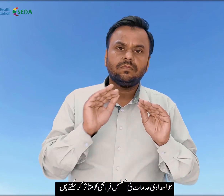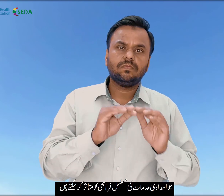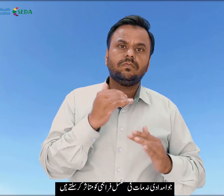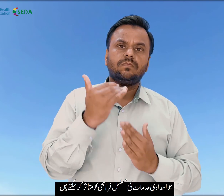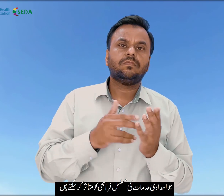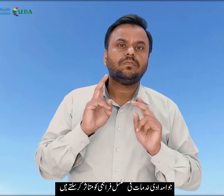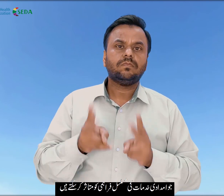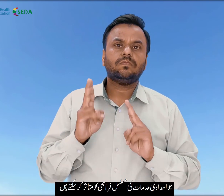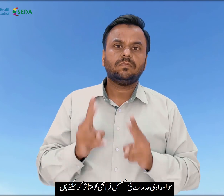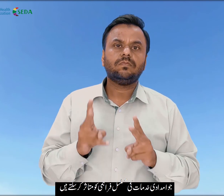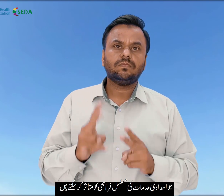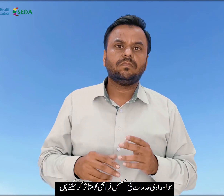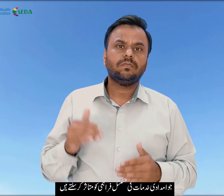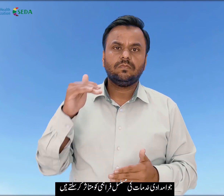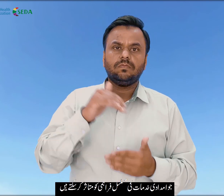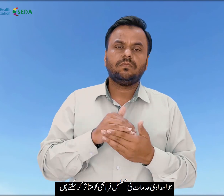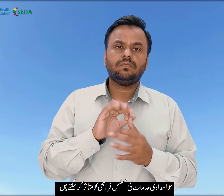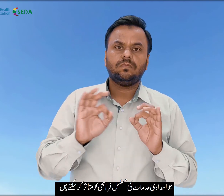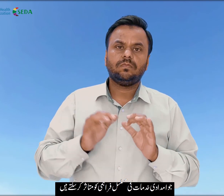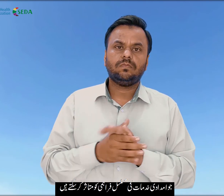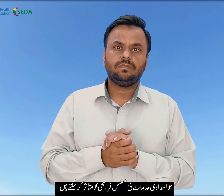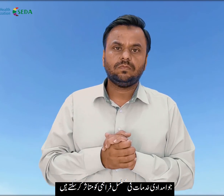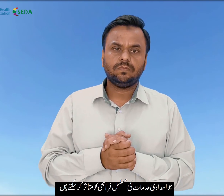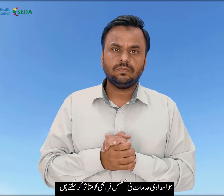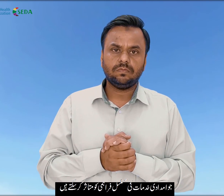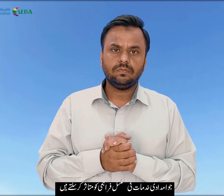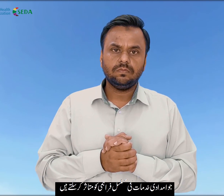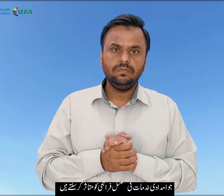امدادی خدمات کی مسلسل فراہمی کو متاثر کر سکتے ہیں۔